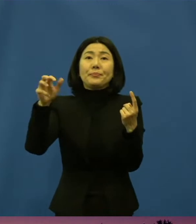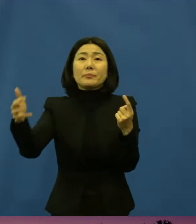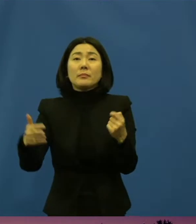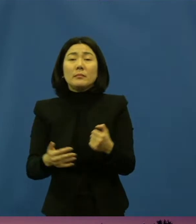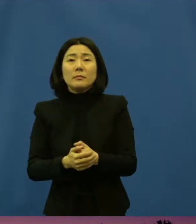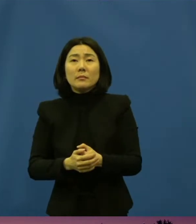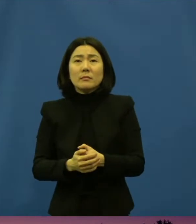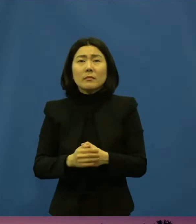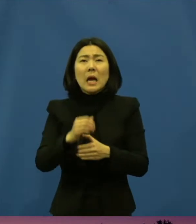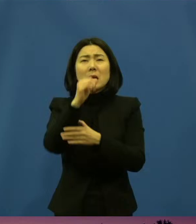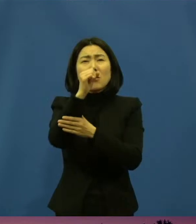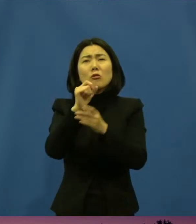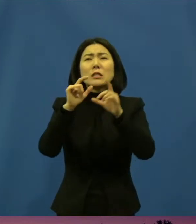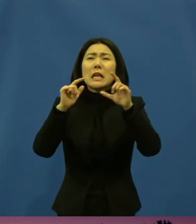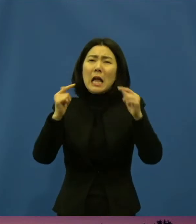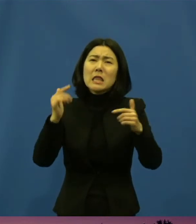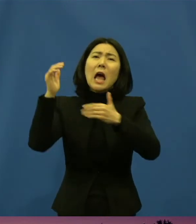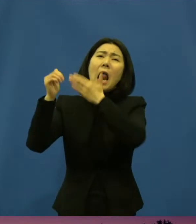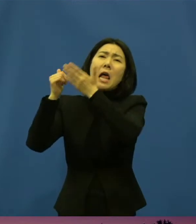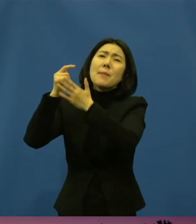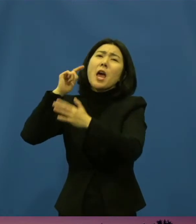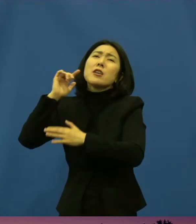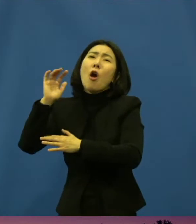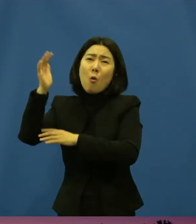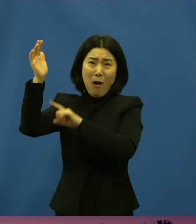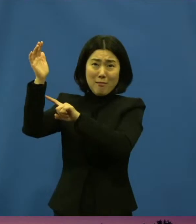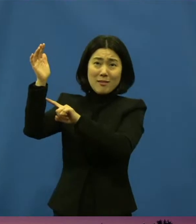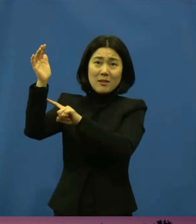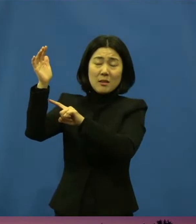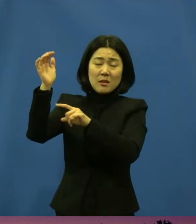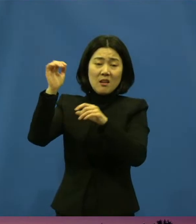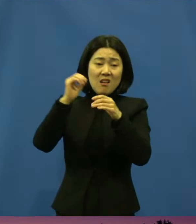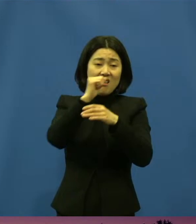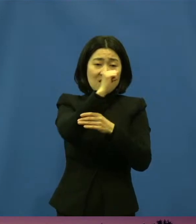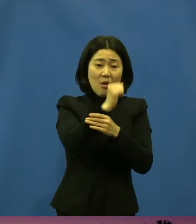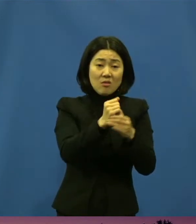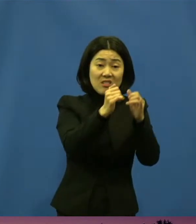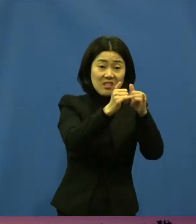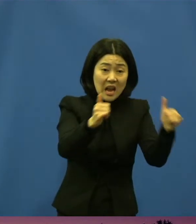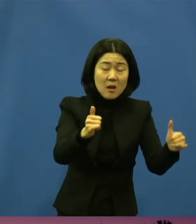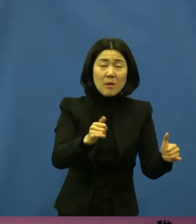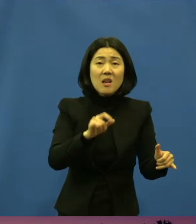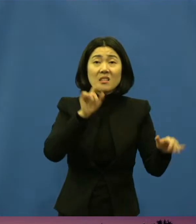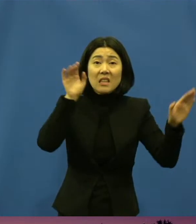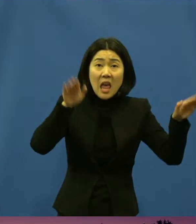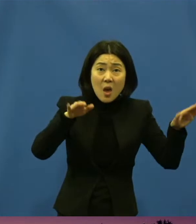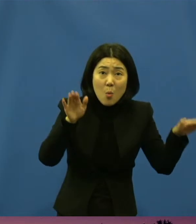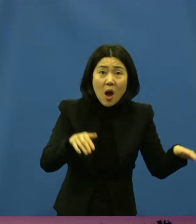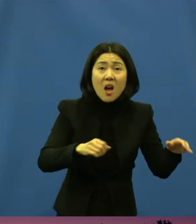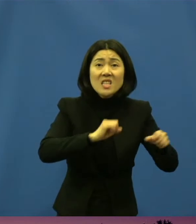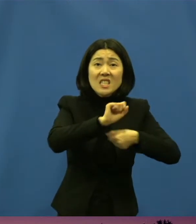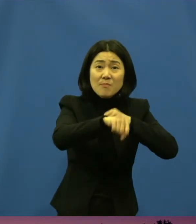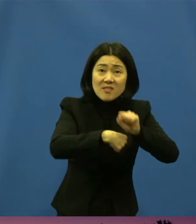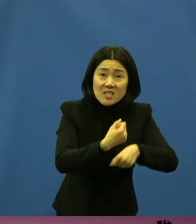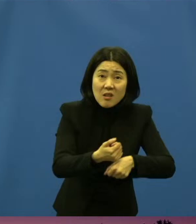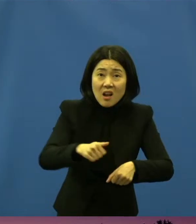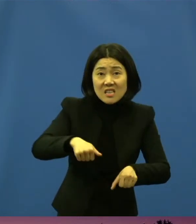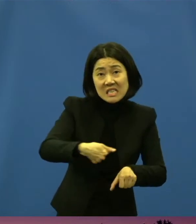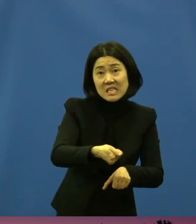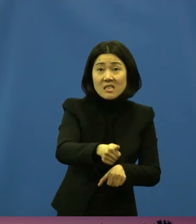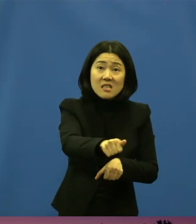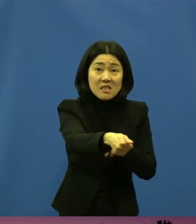썩어지지 아니하는 하나님의 영광을 썩어질 사람과 새와 짐승과 기어다니는 동물 모양의